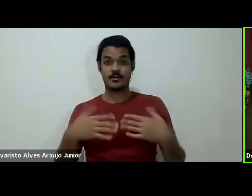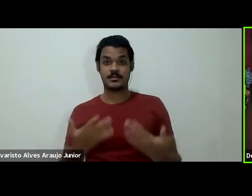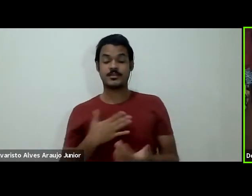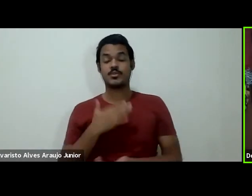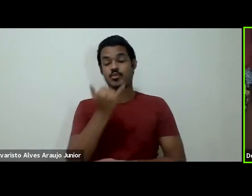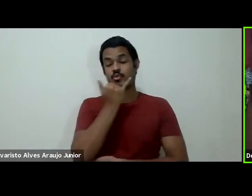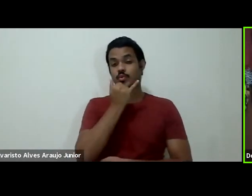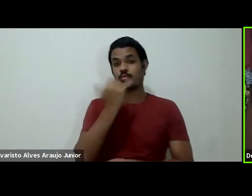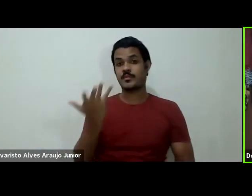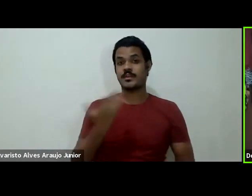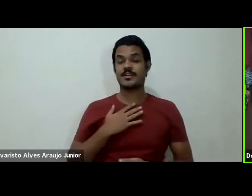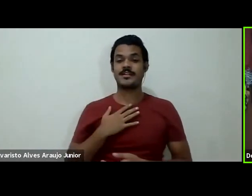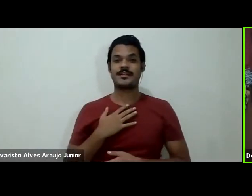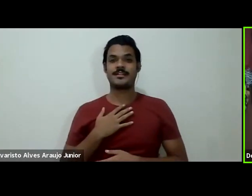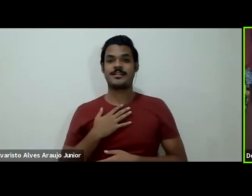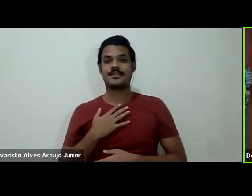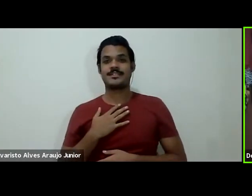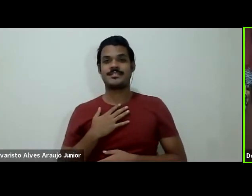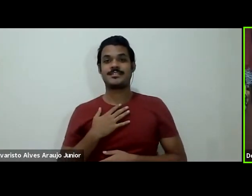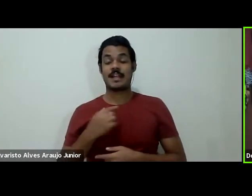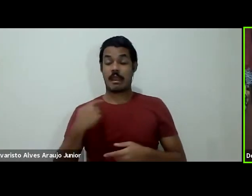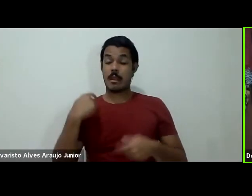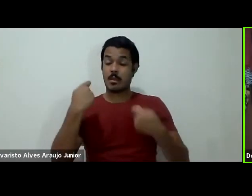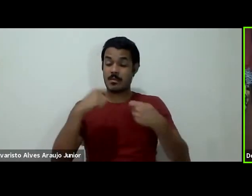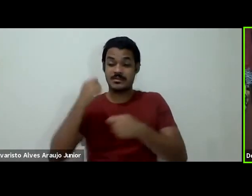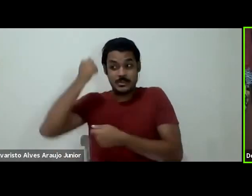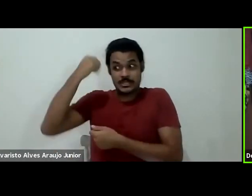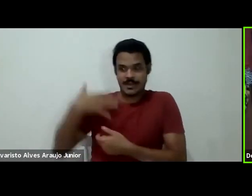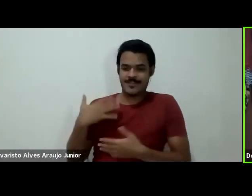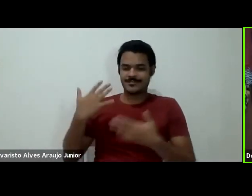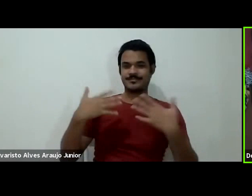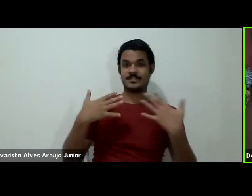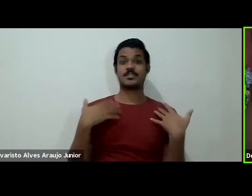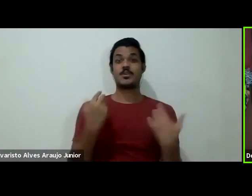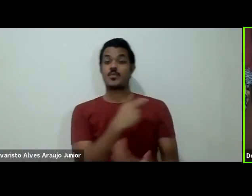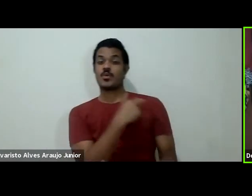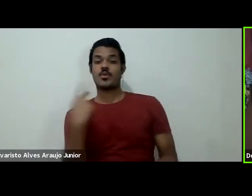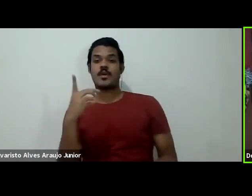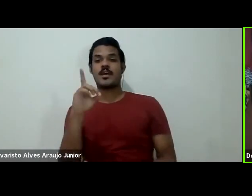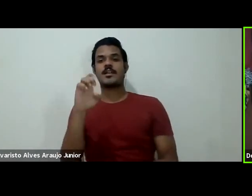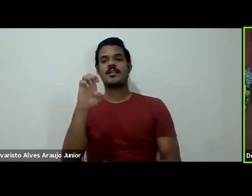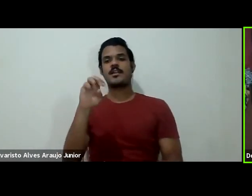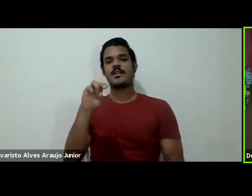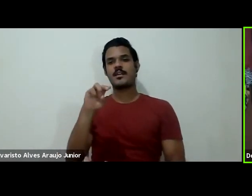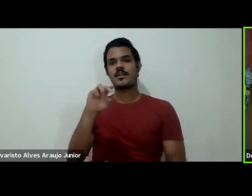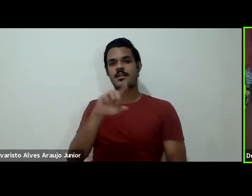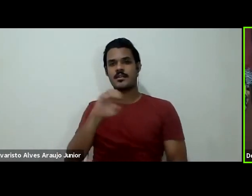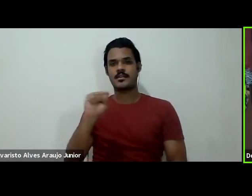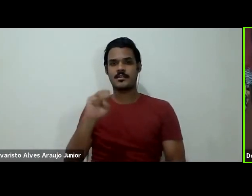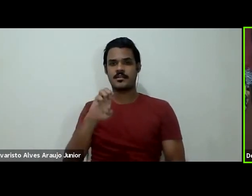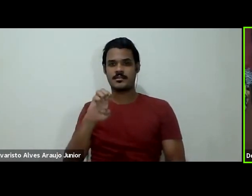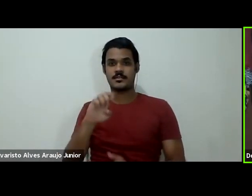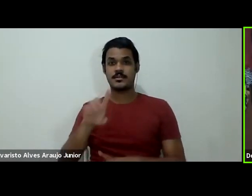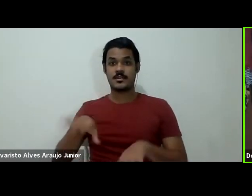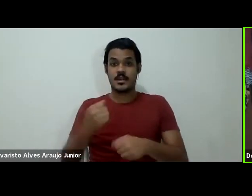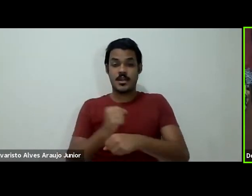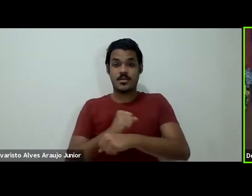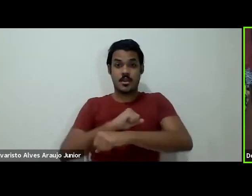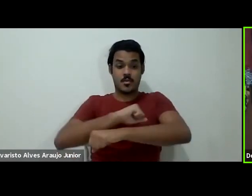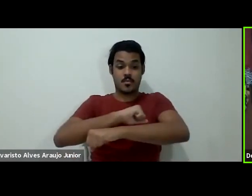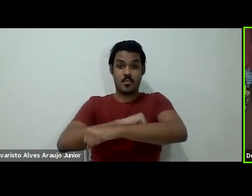Desculpa, esqueci de me audiodescrever, me desculpem. Meu nome é Deise Medina, eu sou morena, eu tenho pele